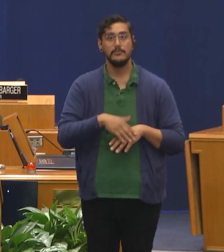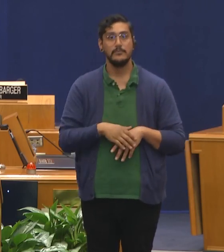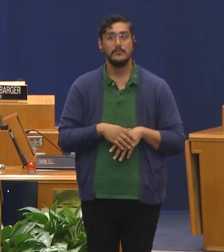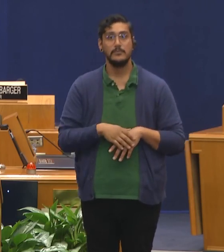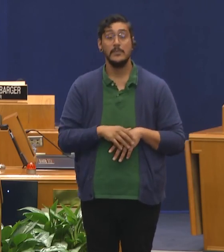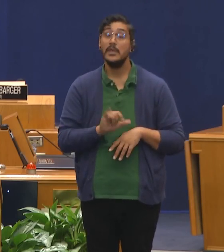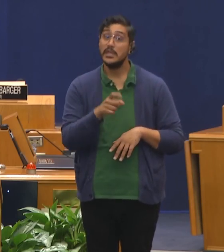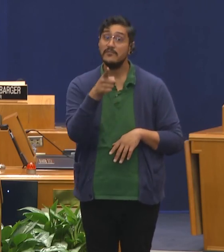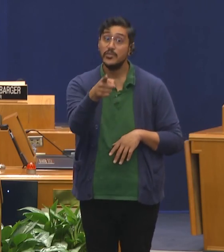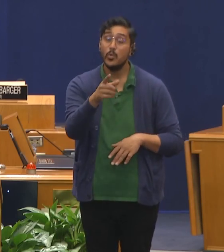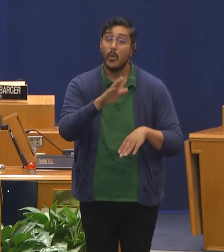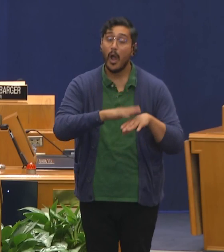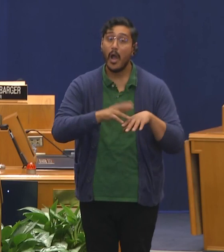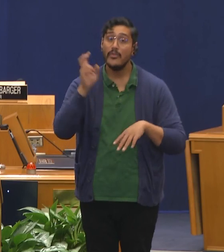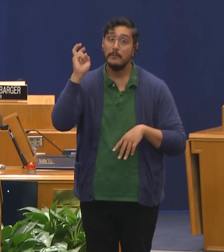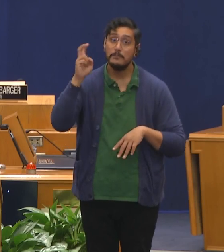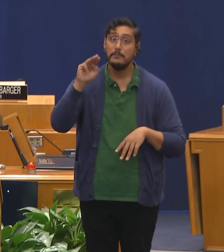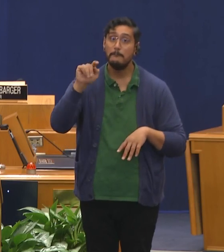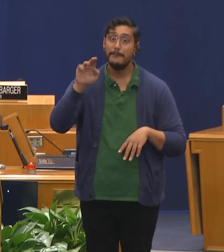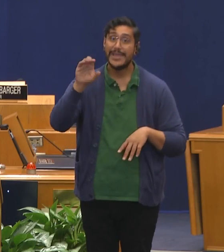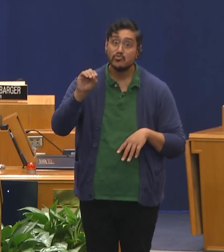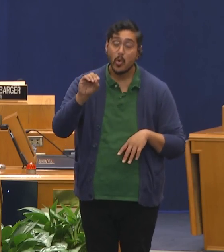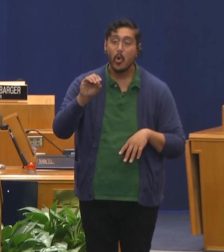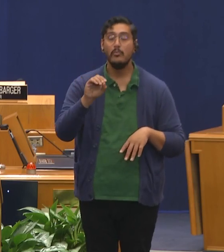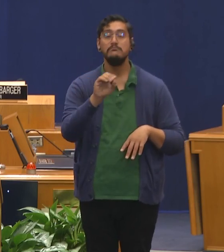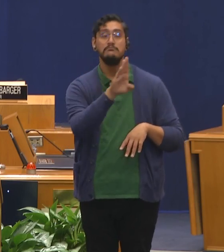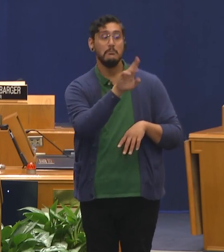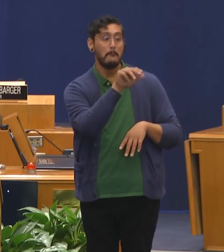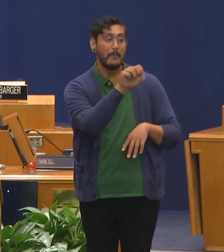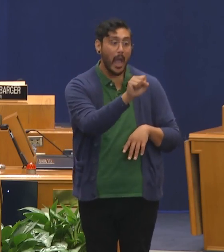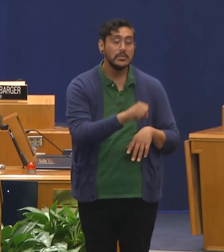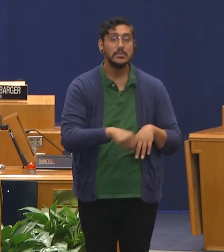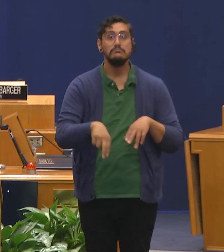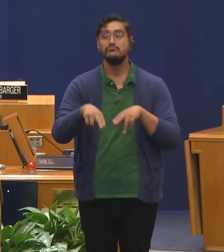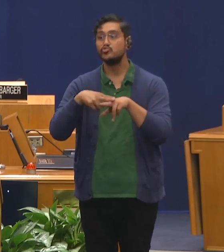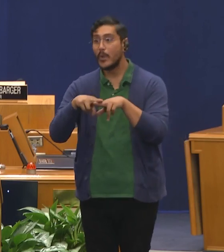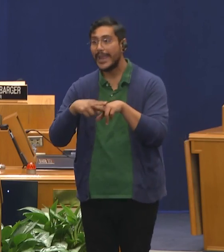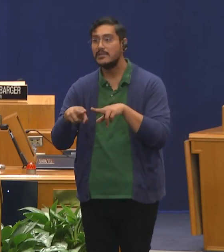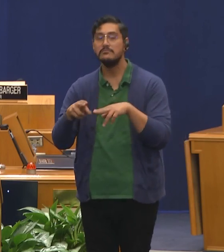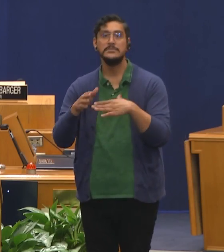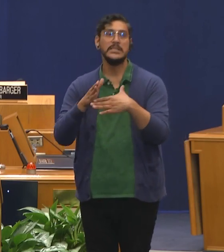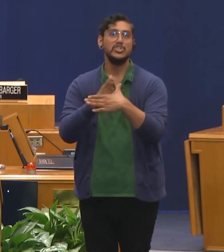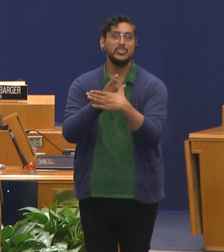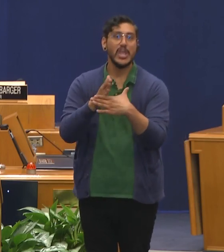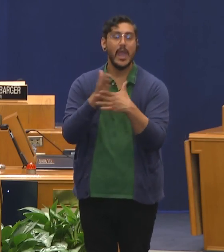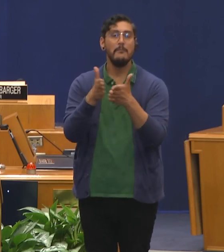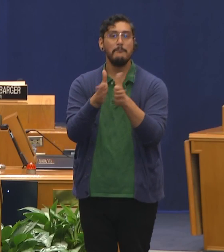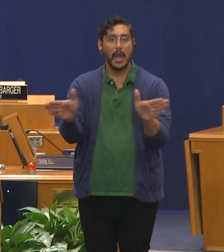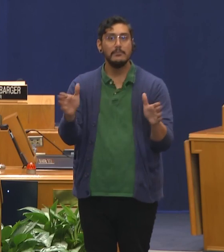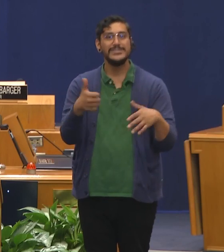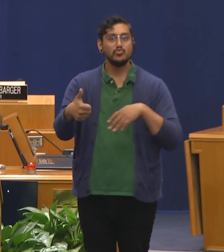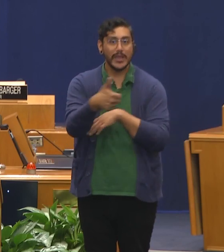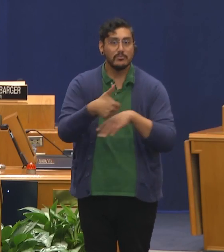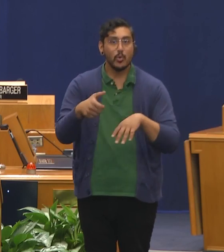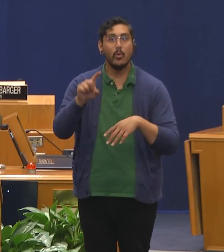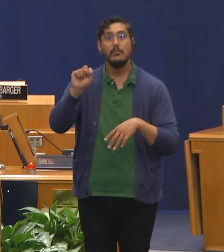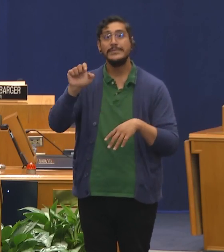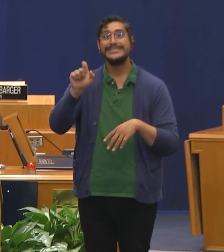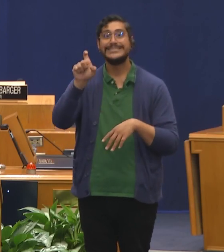el metro, un autobús público, un servicio de transporte compartido o un taxi. Si se